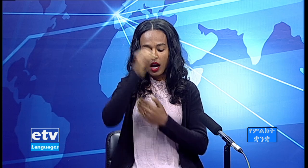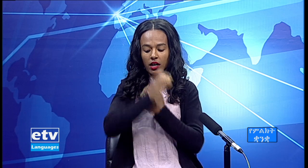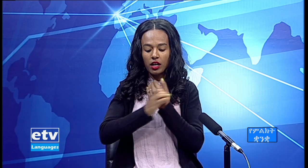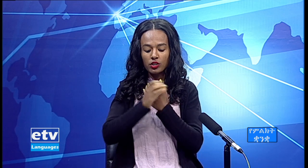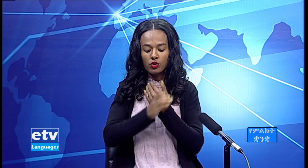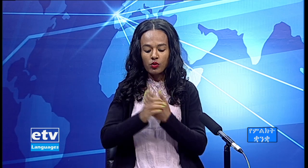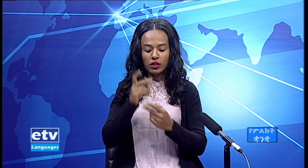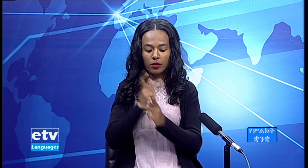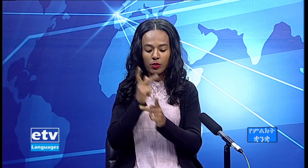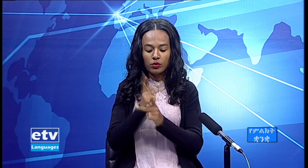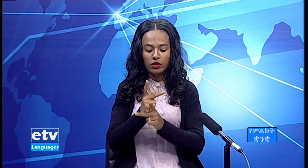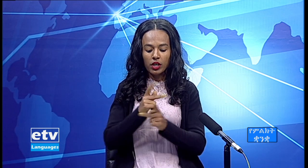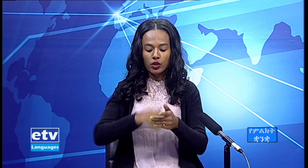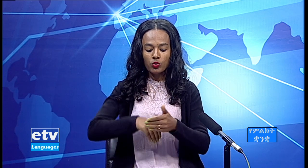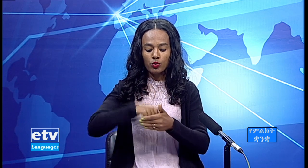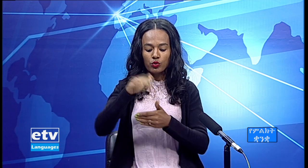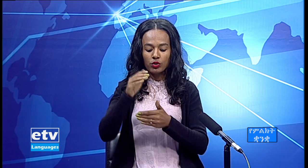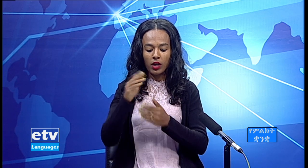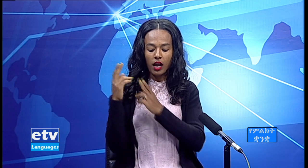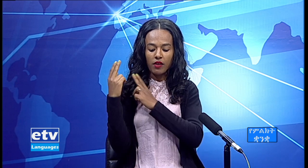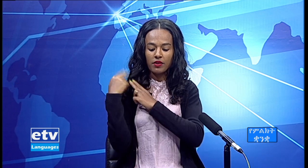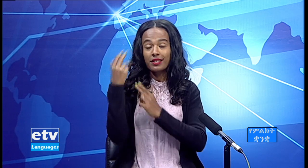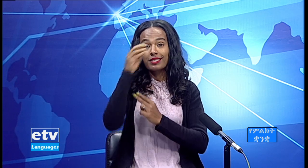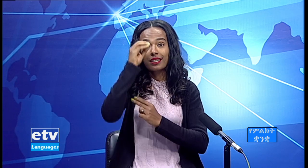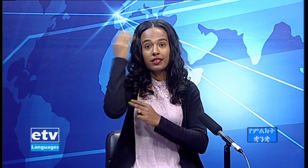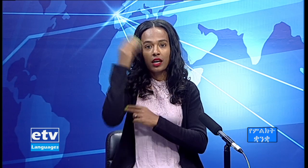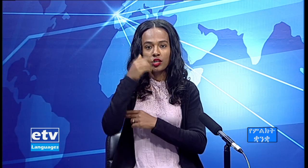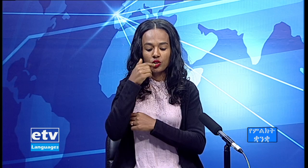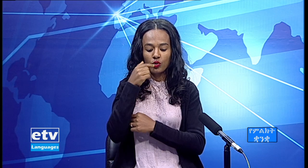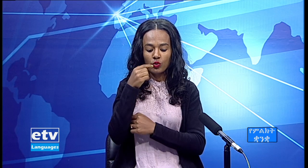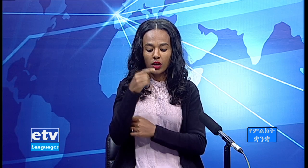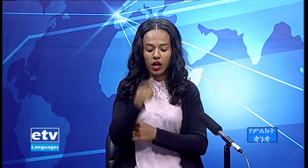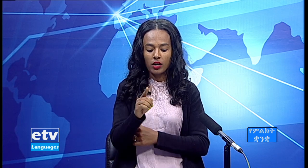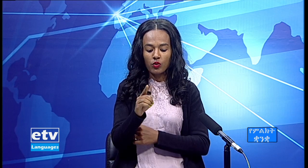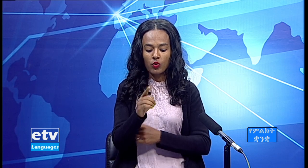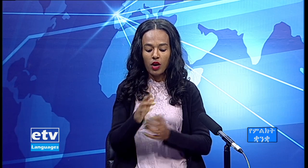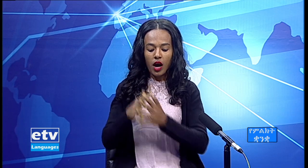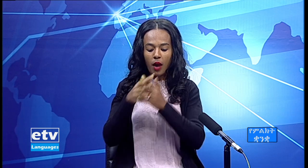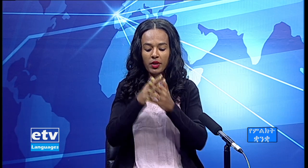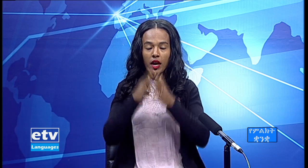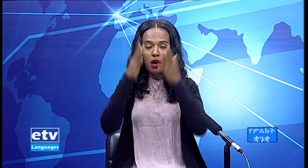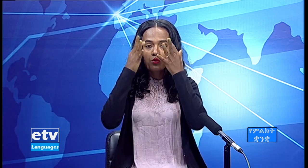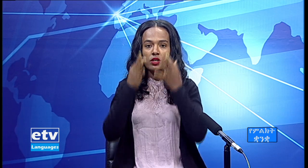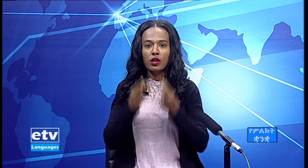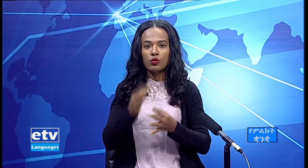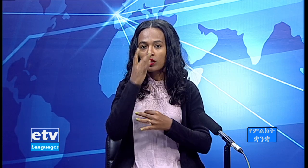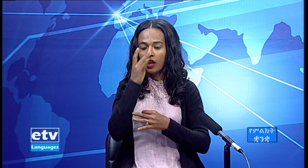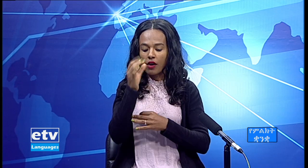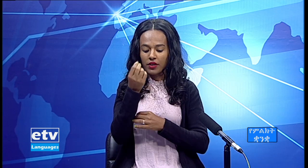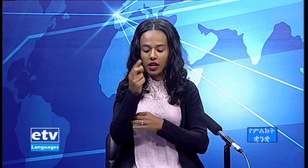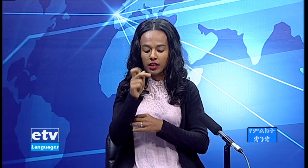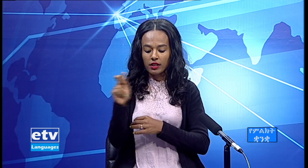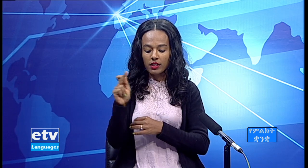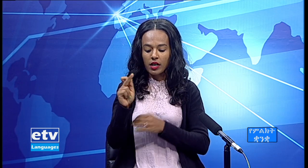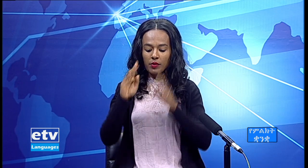አህመድ ለሀገራቸው ለጠበቁት የተወጡትን ኃላፊነት ዘንግታለች ሲሉ ተናገሩ። አሜሪካ ውሳኔውን ለአፍሪካ ቀንድ